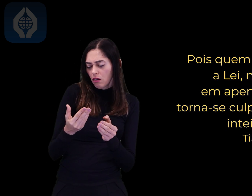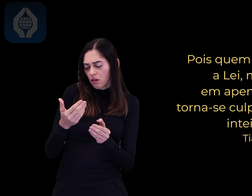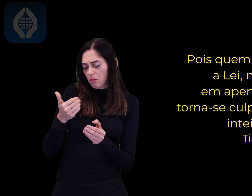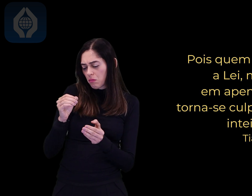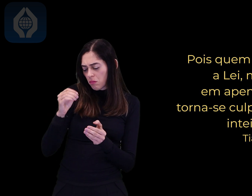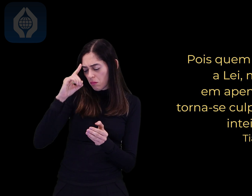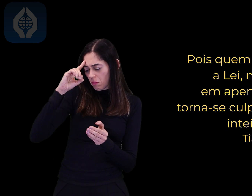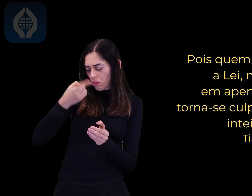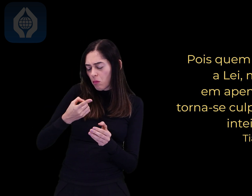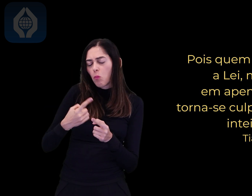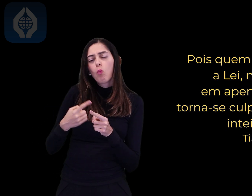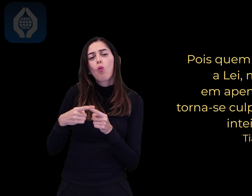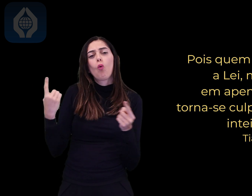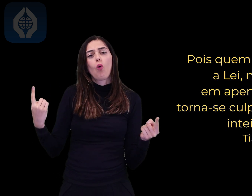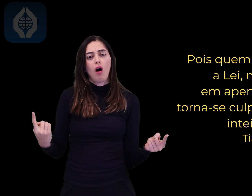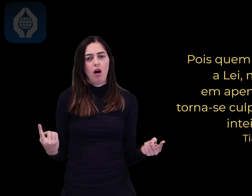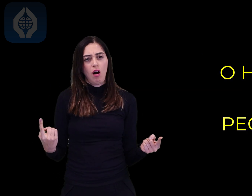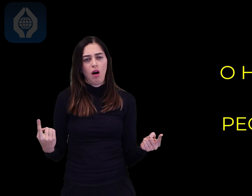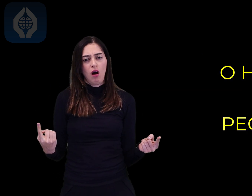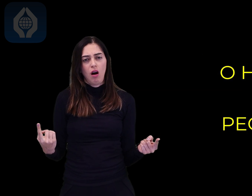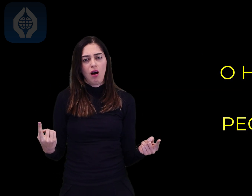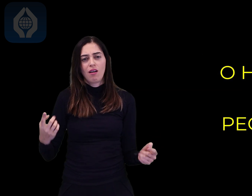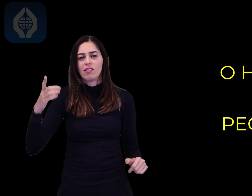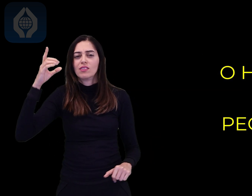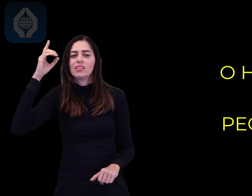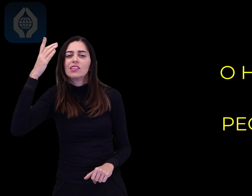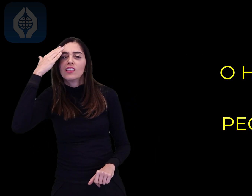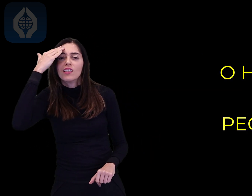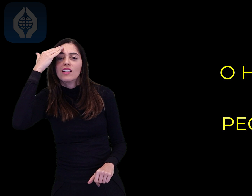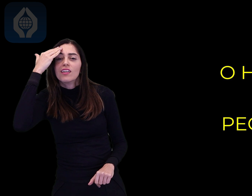quebrá-la inteiramente. Por que Deus deu os mandamentos?